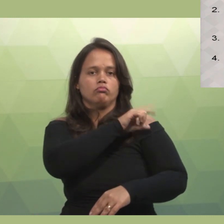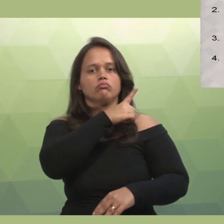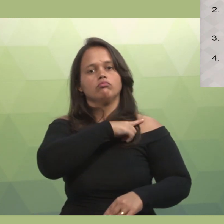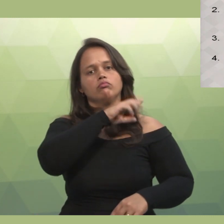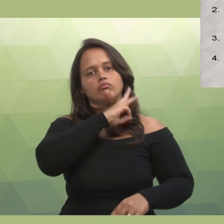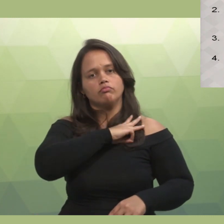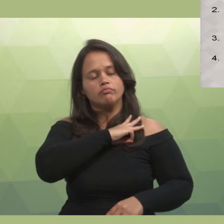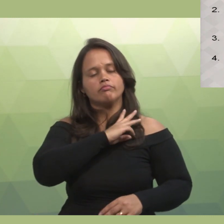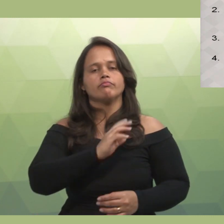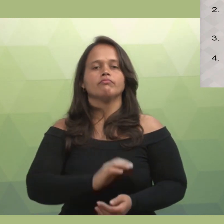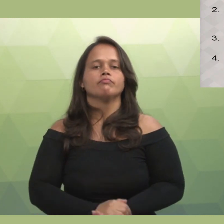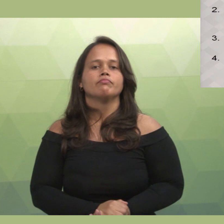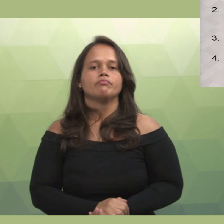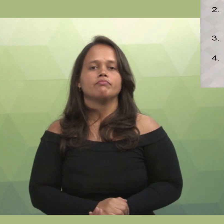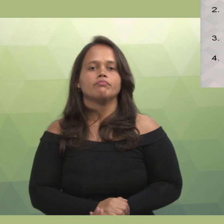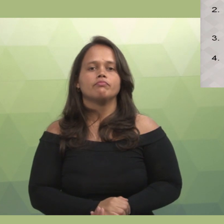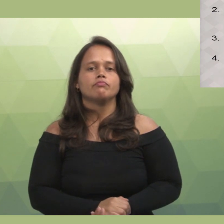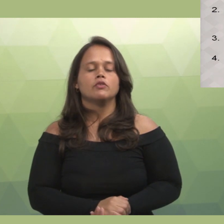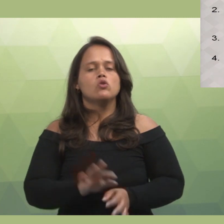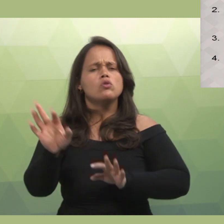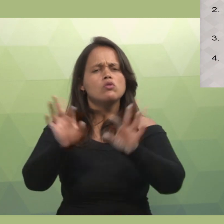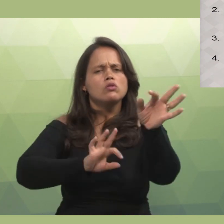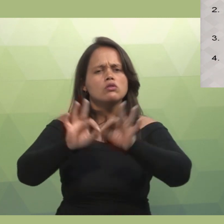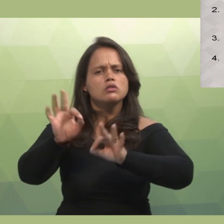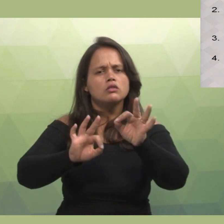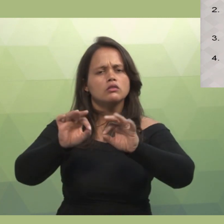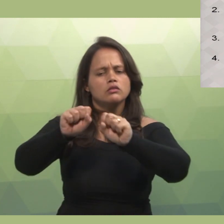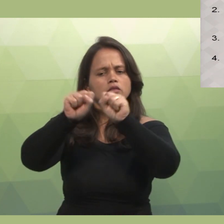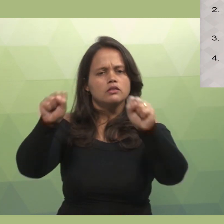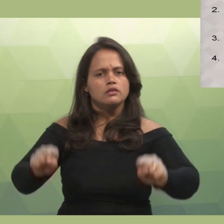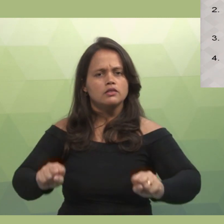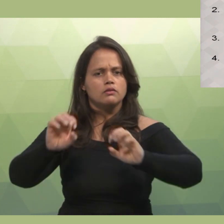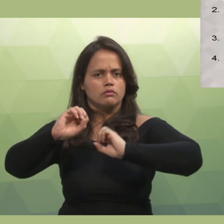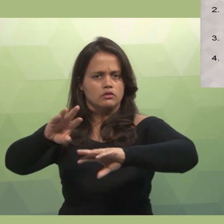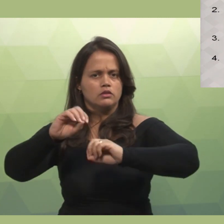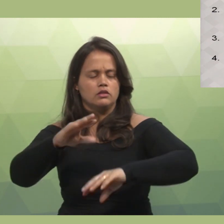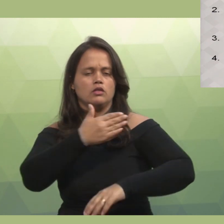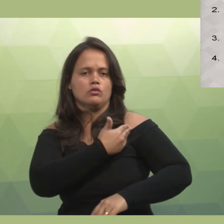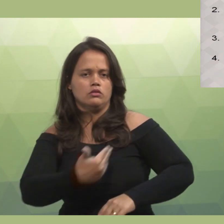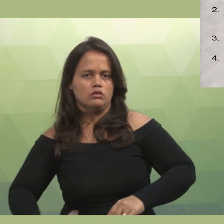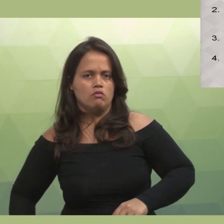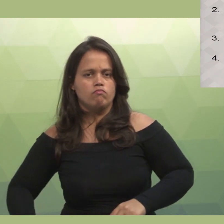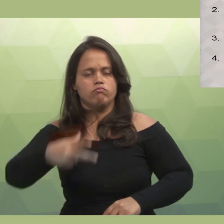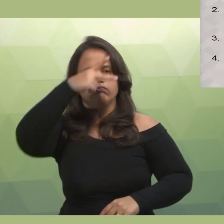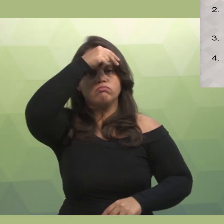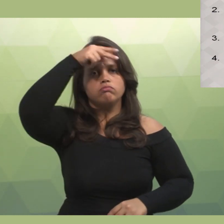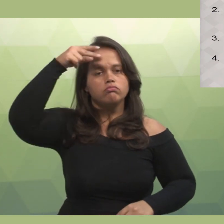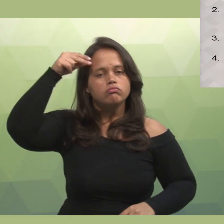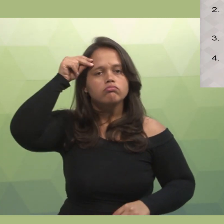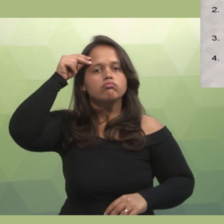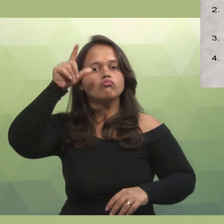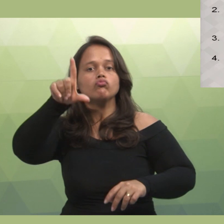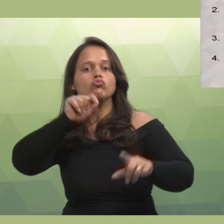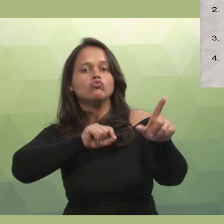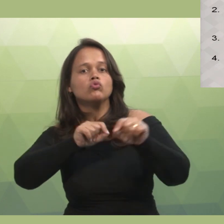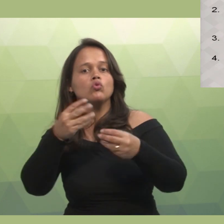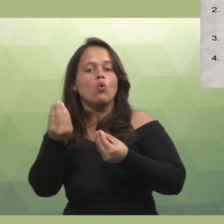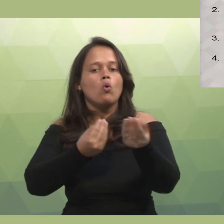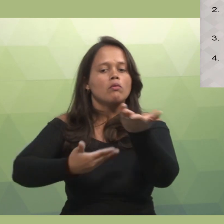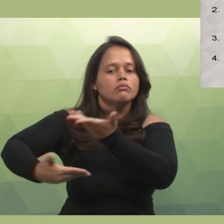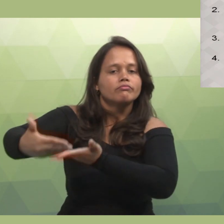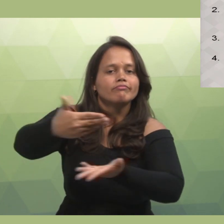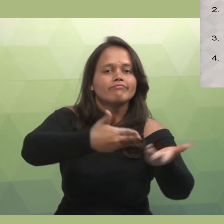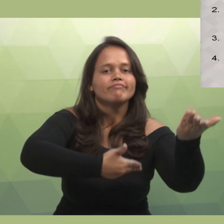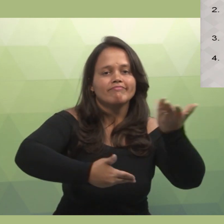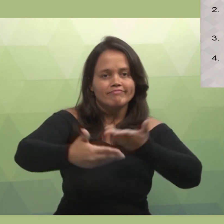médio. Na organização de seus sistemas de ensino, os estados e os municípios definirão formas de